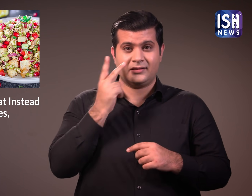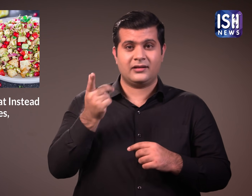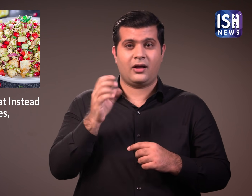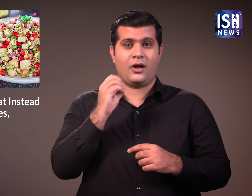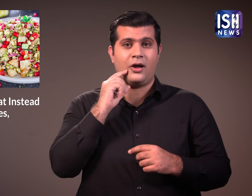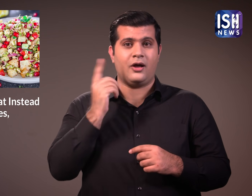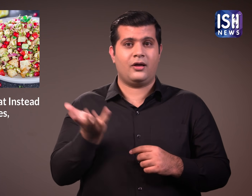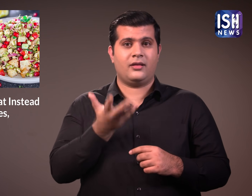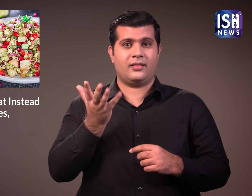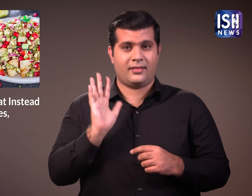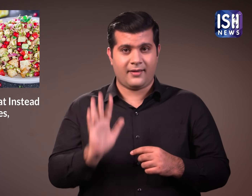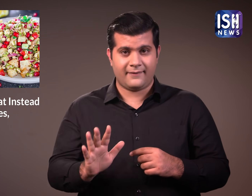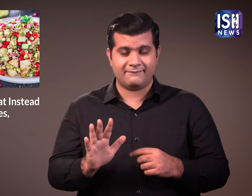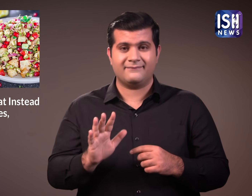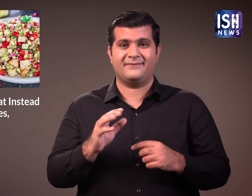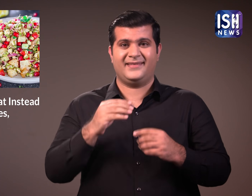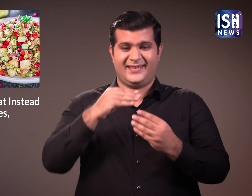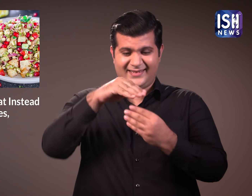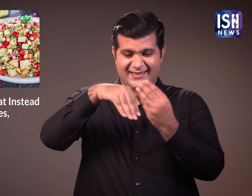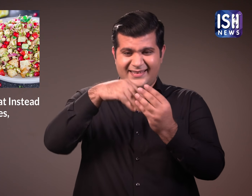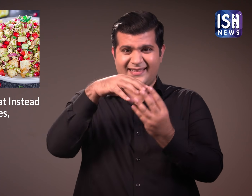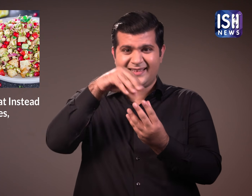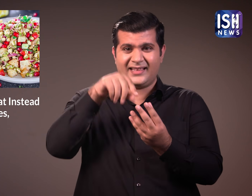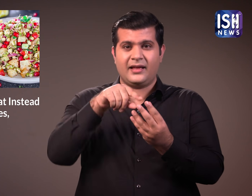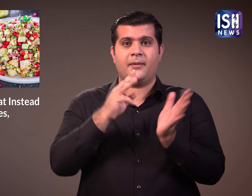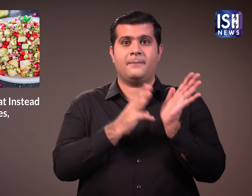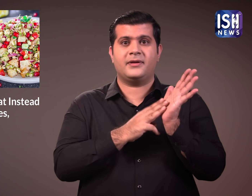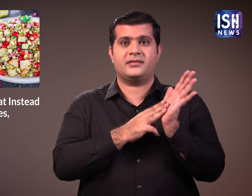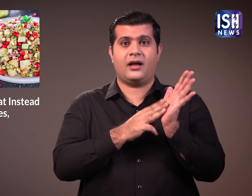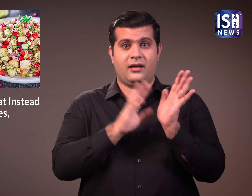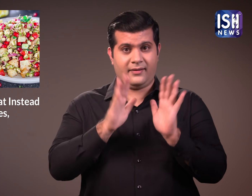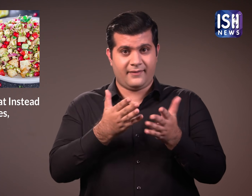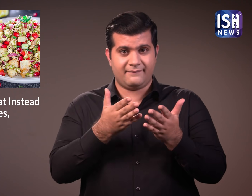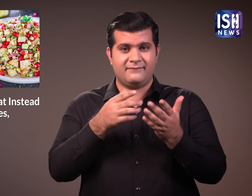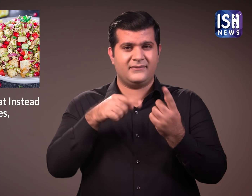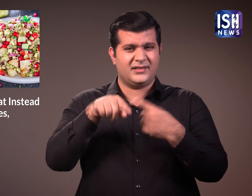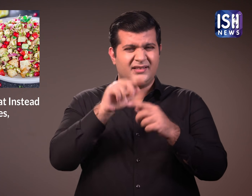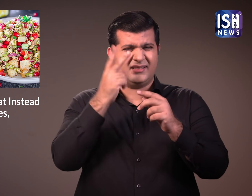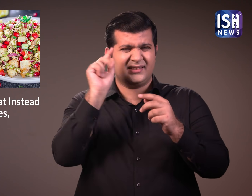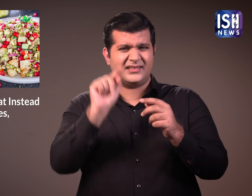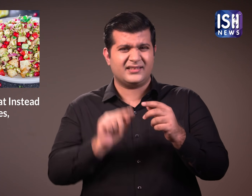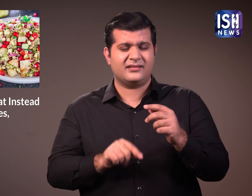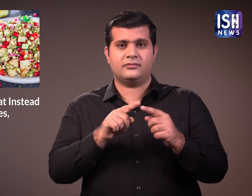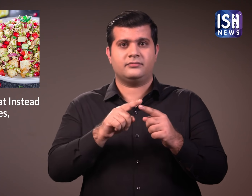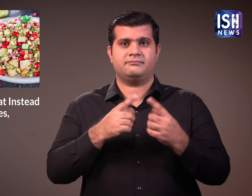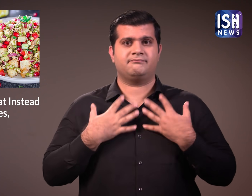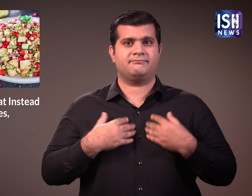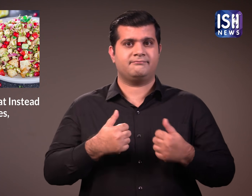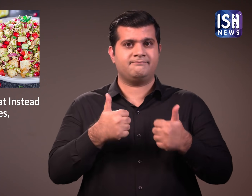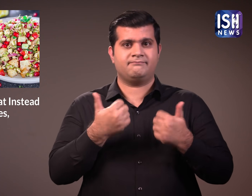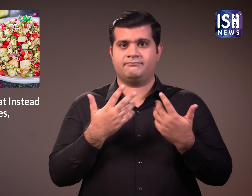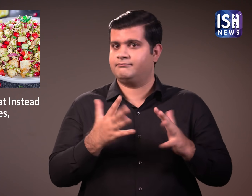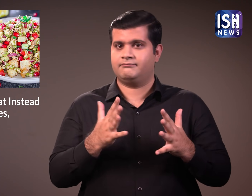हालाकी वे तेलिया होते हैं, और मैदा का उपयोग करके आटा बनाया जाता है, जो स्वास्थिक के लिए अच्छा नहीं होता है।